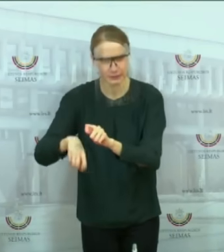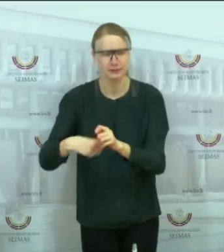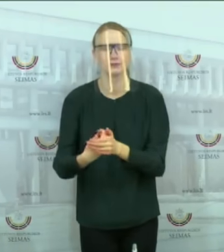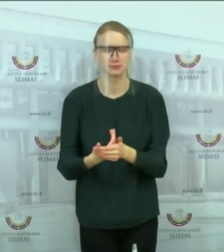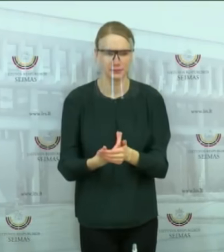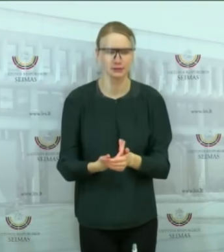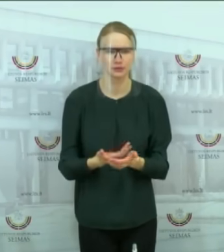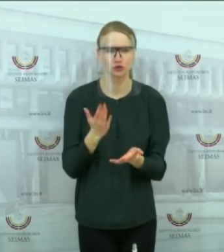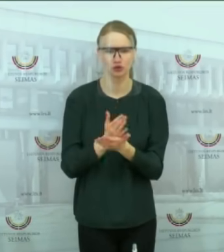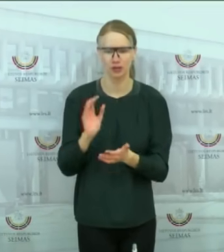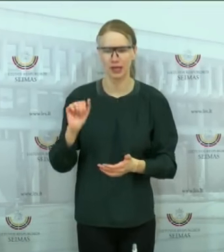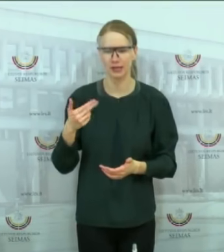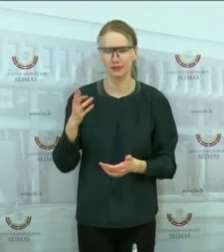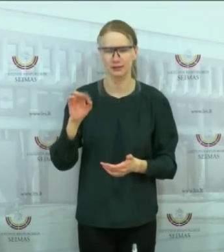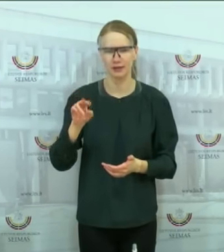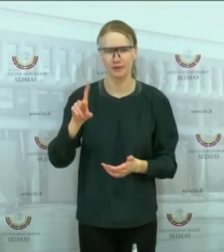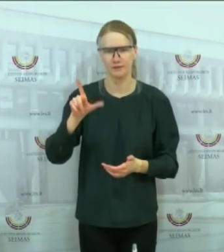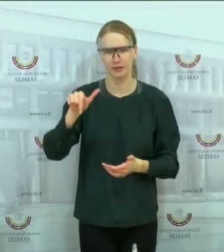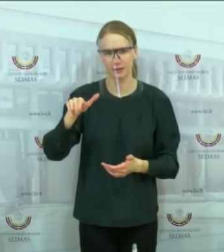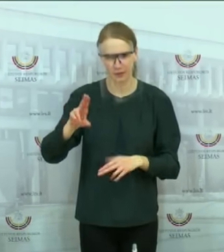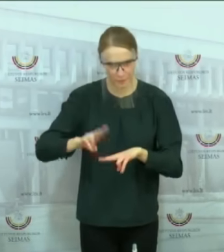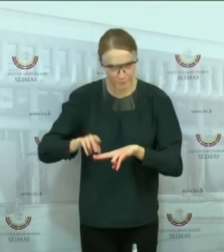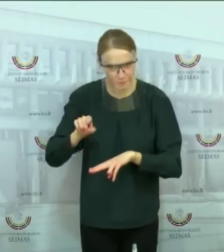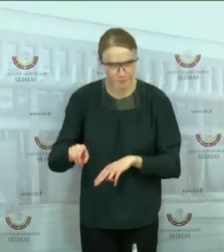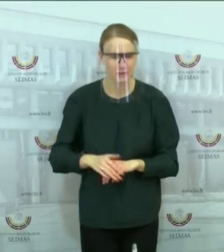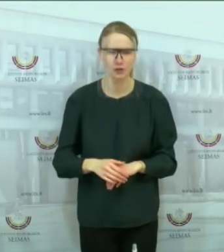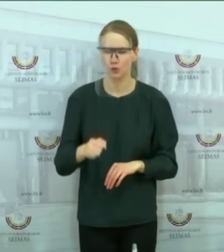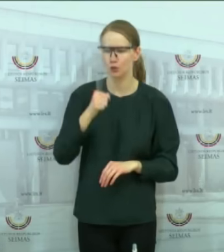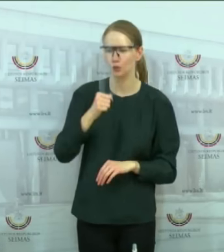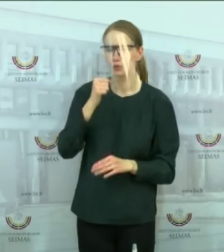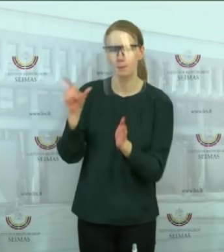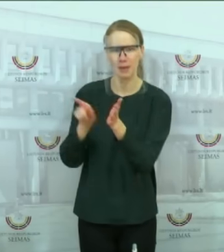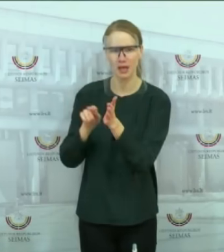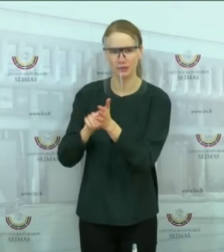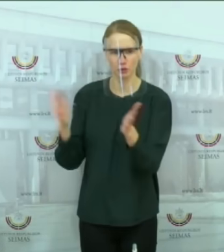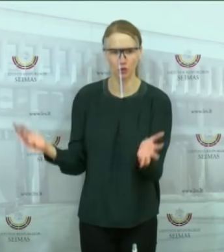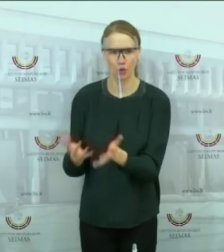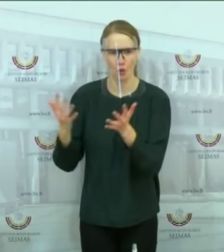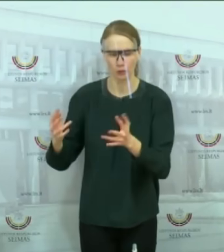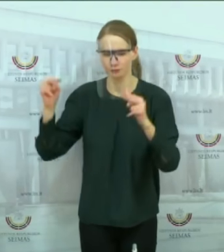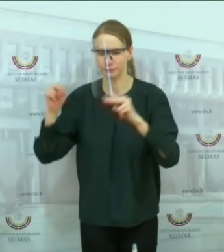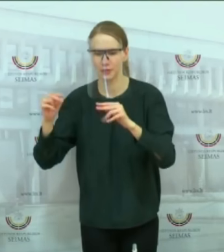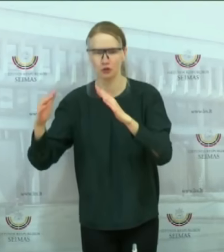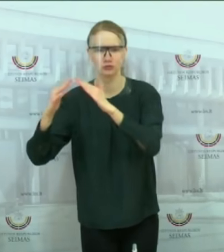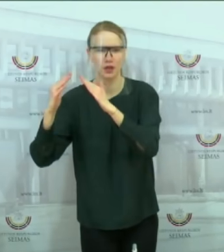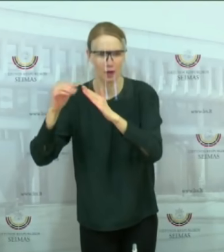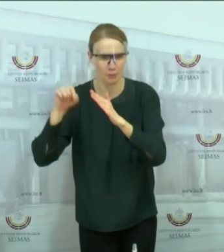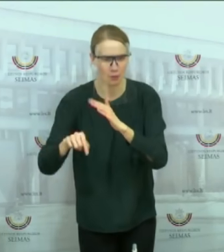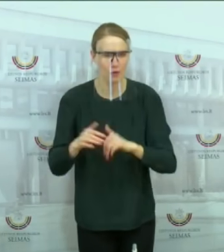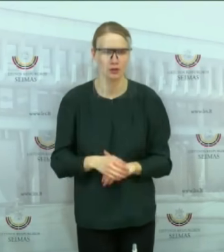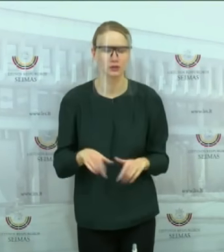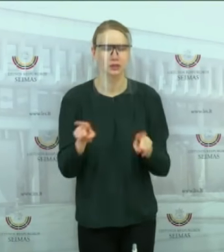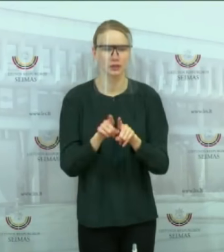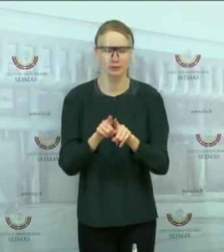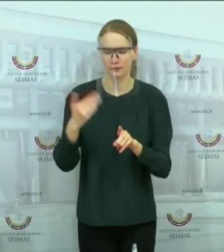tęsiamas ant Avilių pensionate, tai ir darbuotojų, ir pensionato